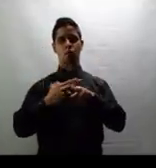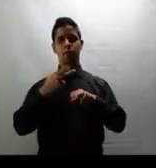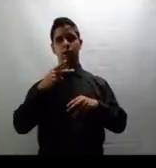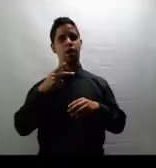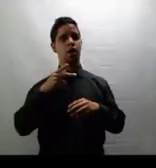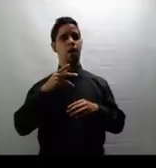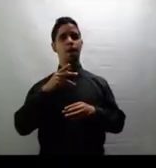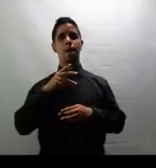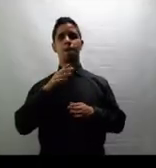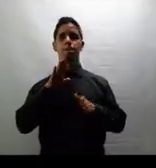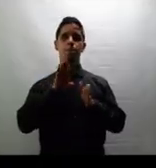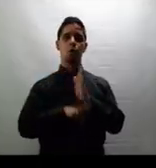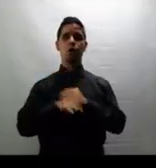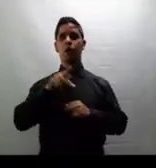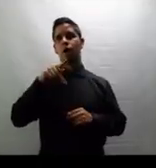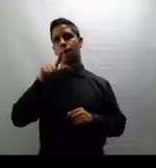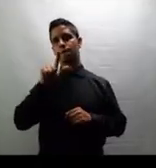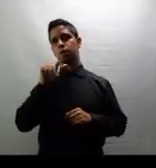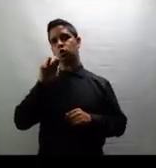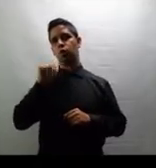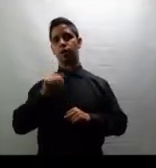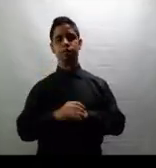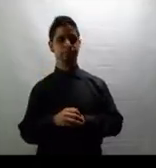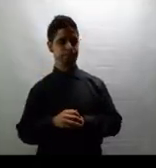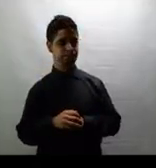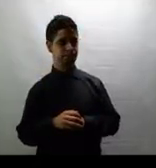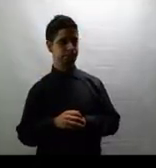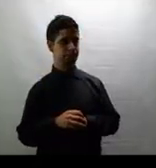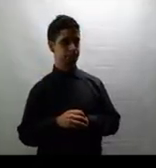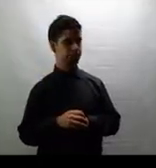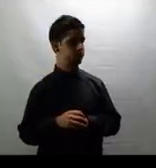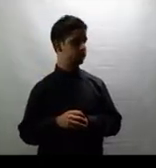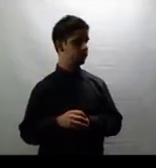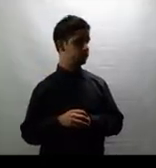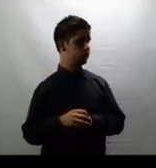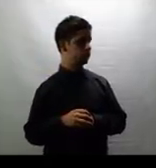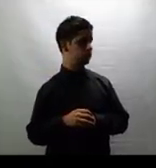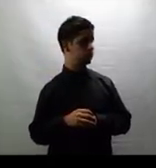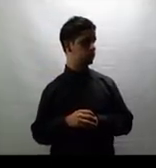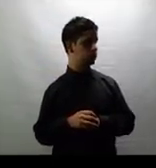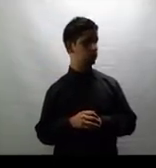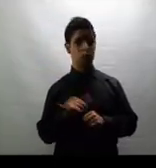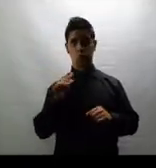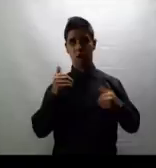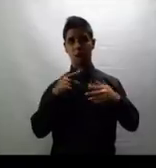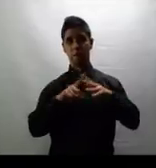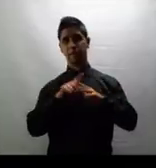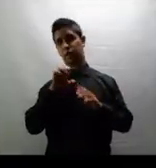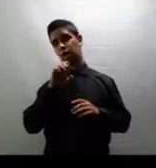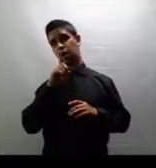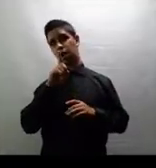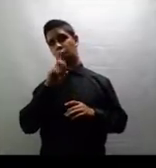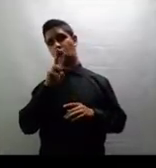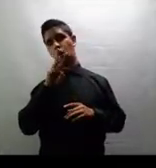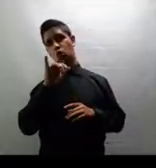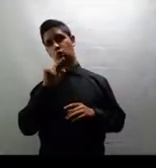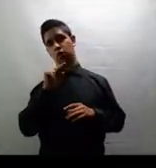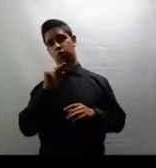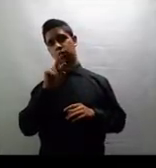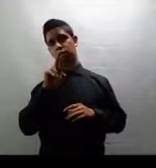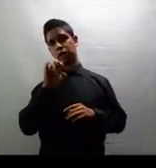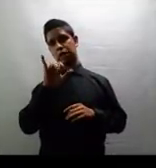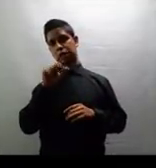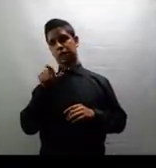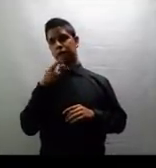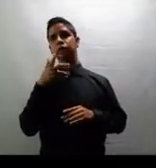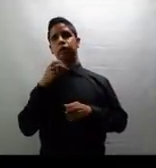hay muchísimos discos también dentro de todo por ejemplo edwin reyes el poeta él hizo en el 1980